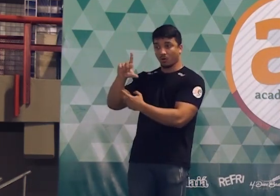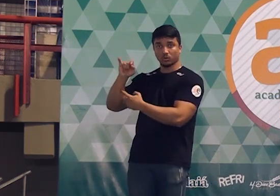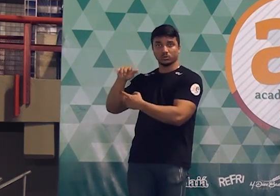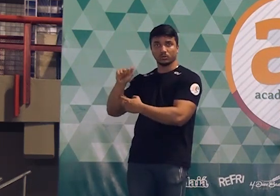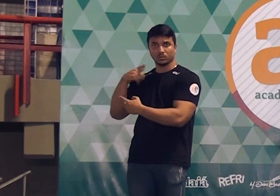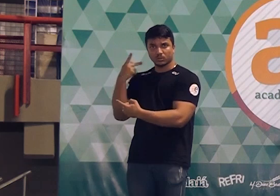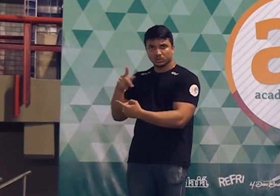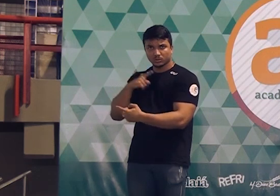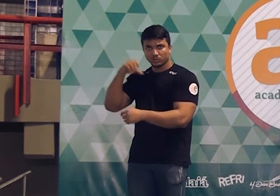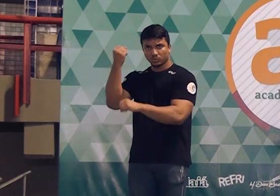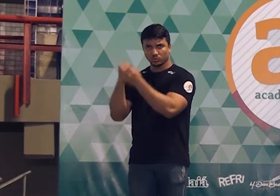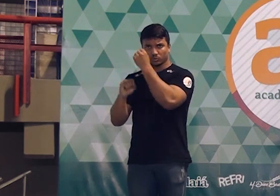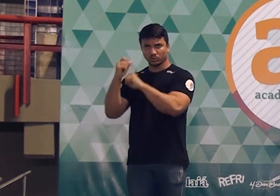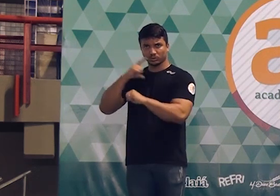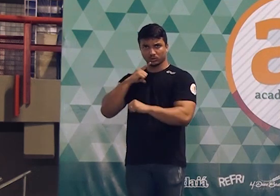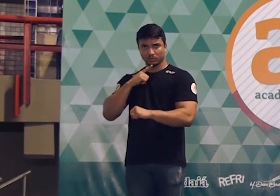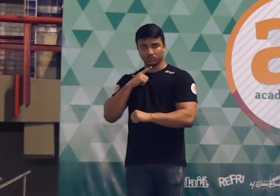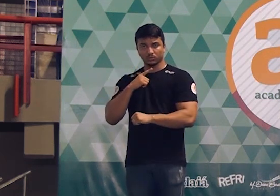no Brasil?